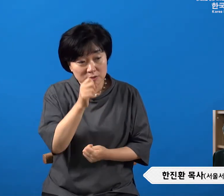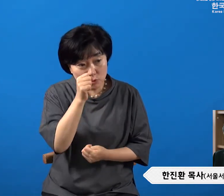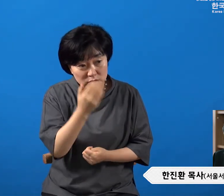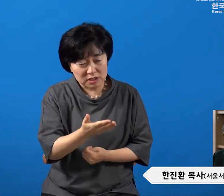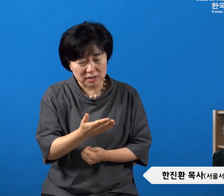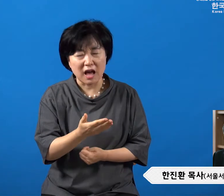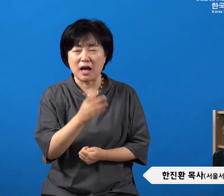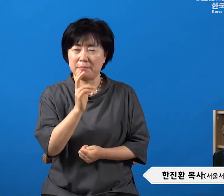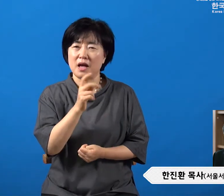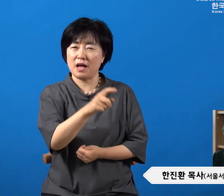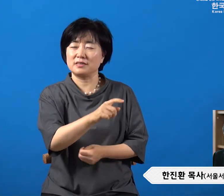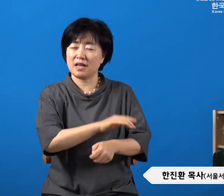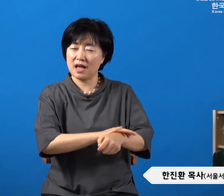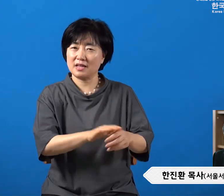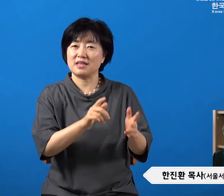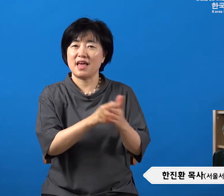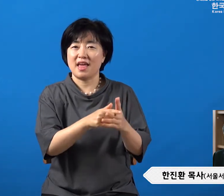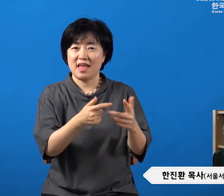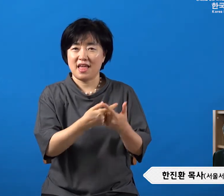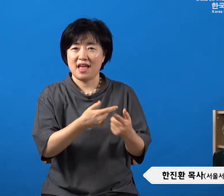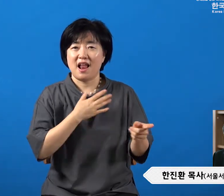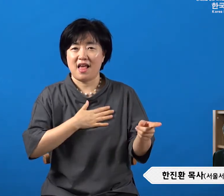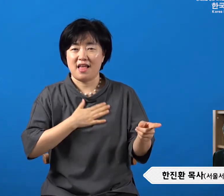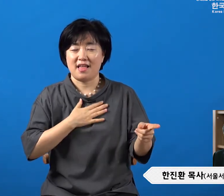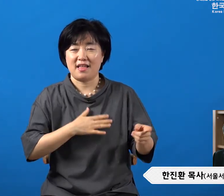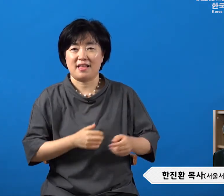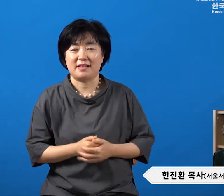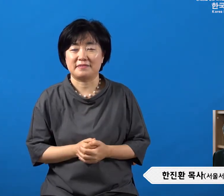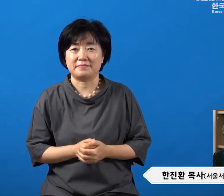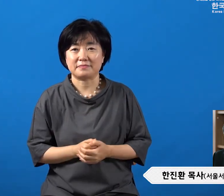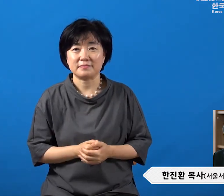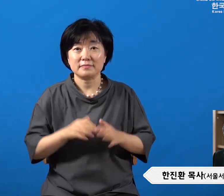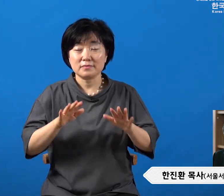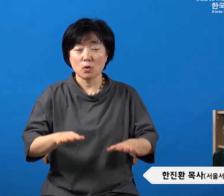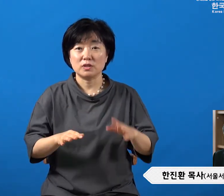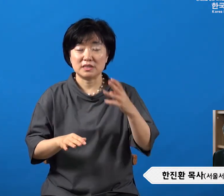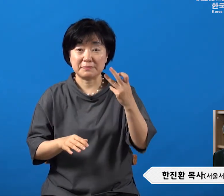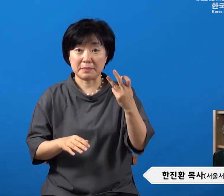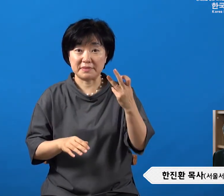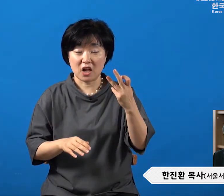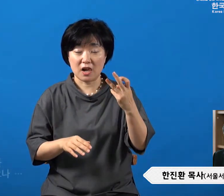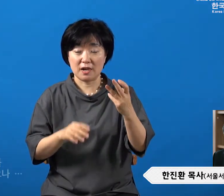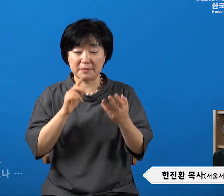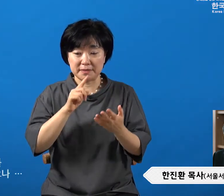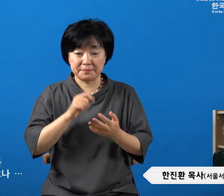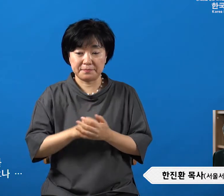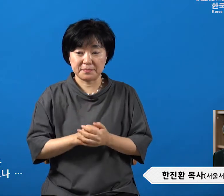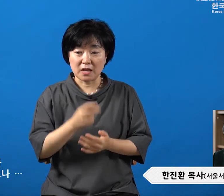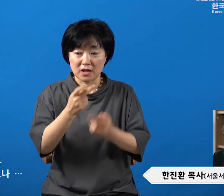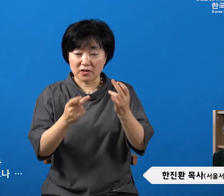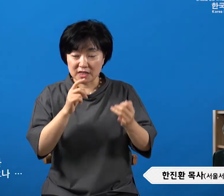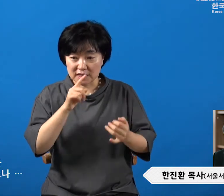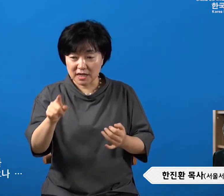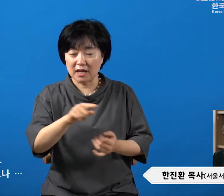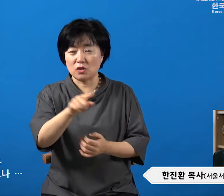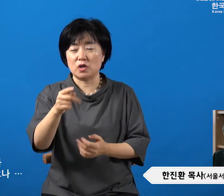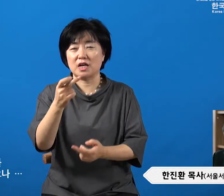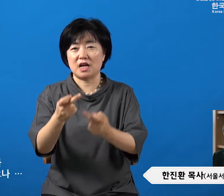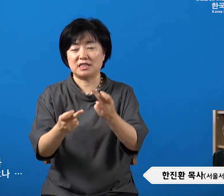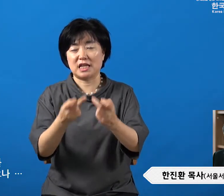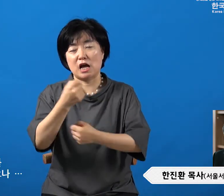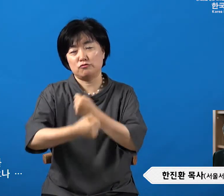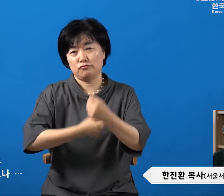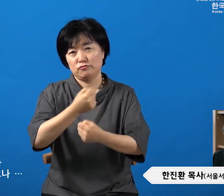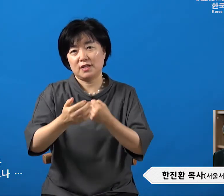우리보다도 아마 100배, 1000배는 더 잘 아실 것 같습니다. 오늘 13절 보면 형제들아 너희가